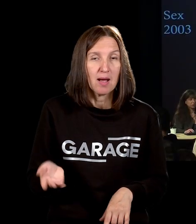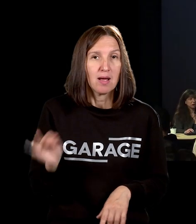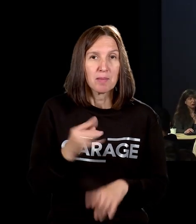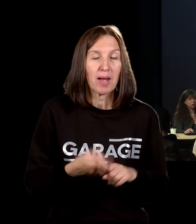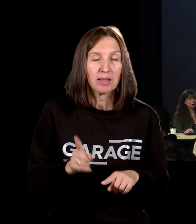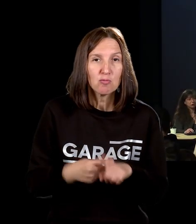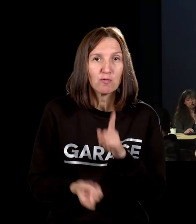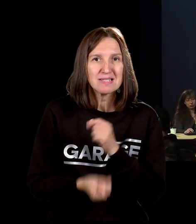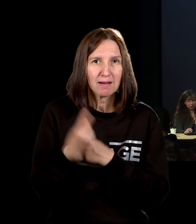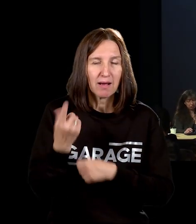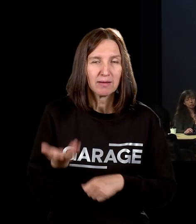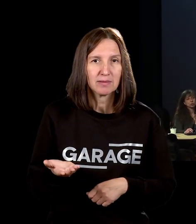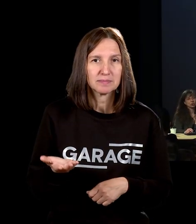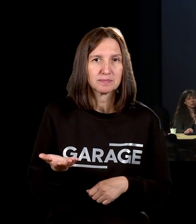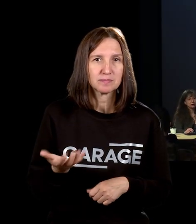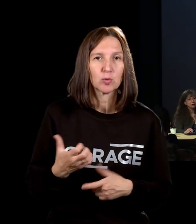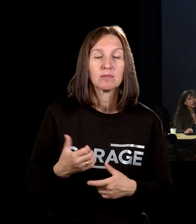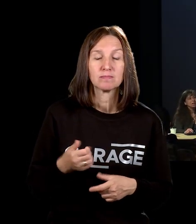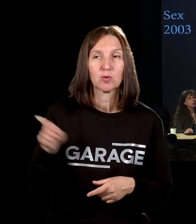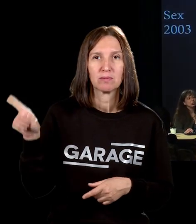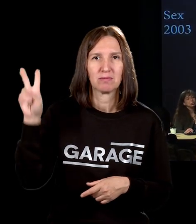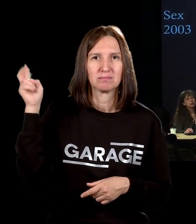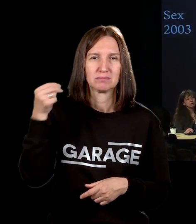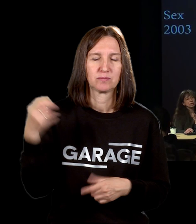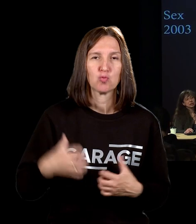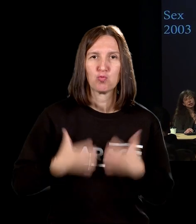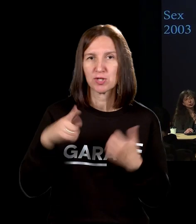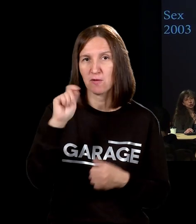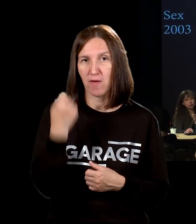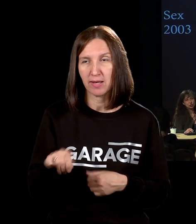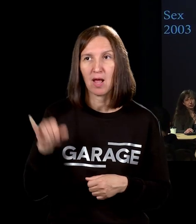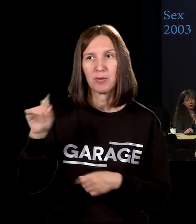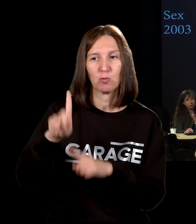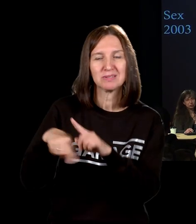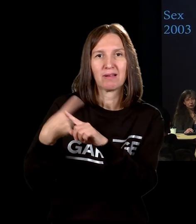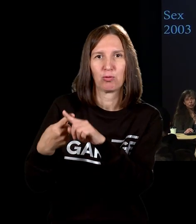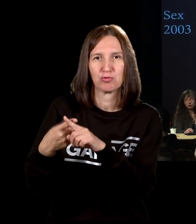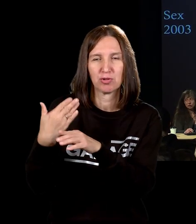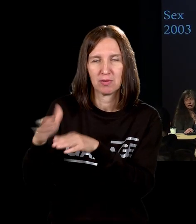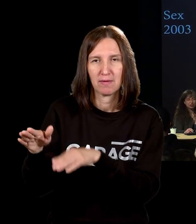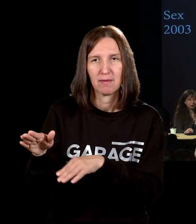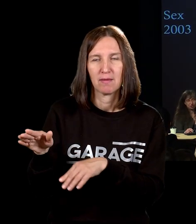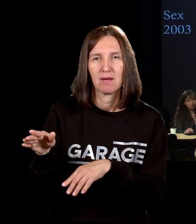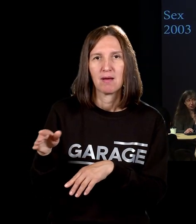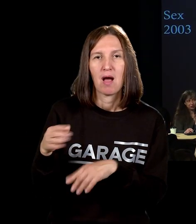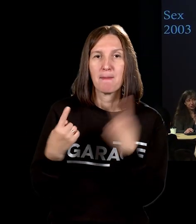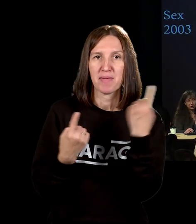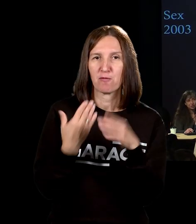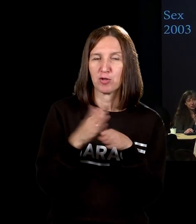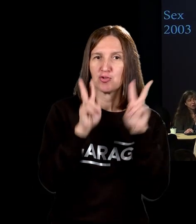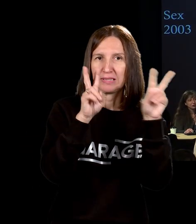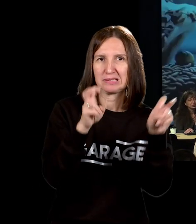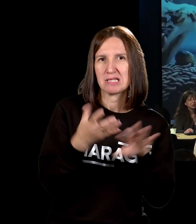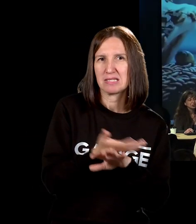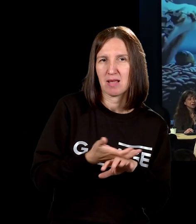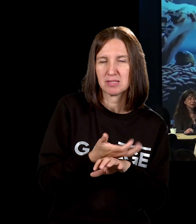бы возникают вот эти ужасы войны, потом возникает следующая часть, как бы это дилогия, одна часть называется